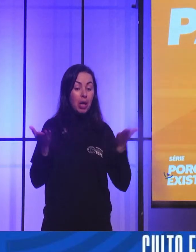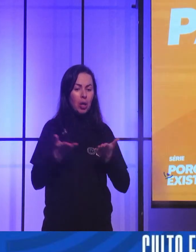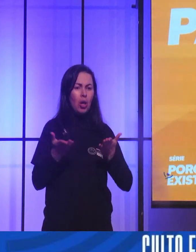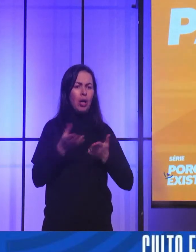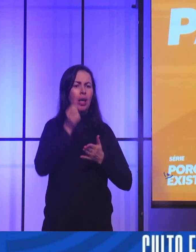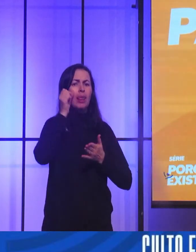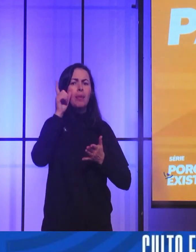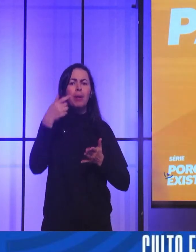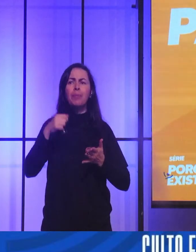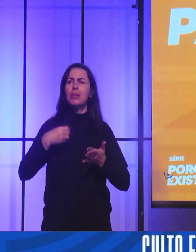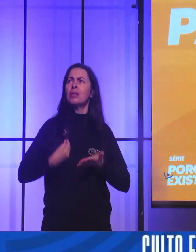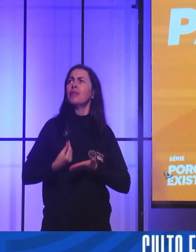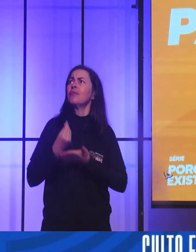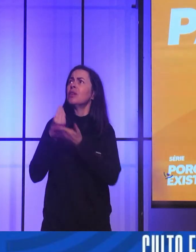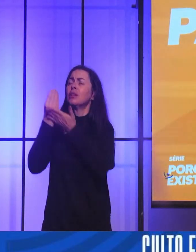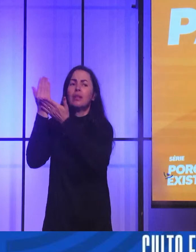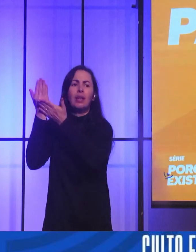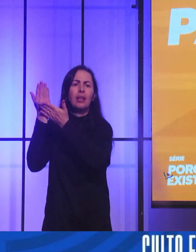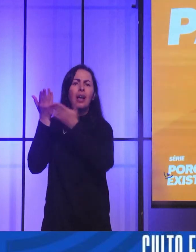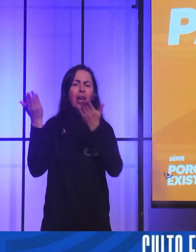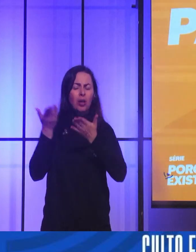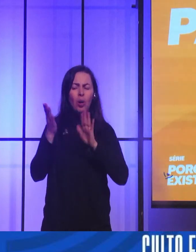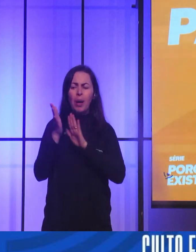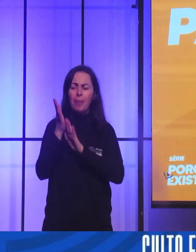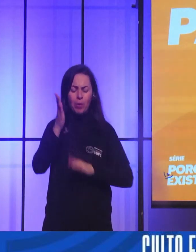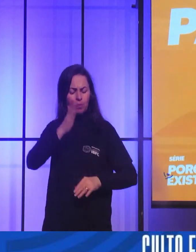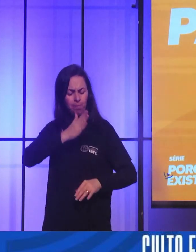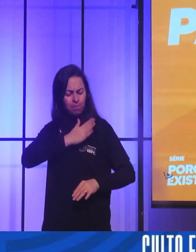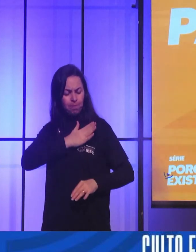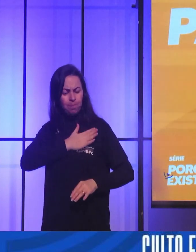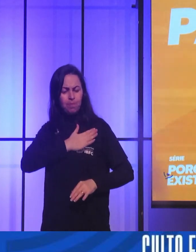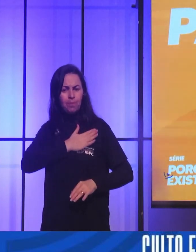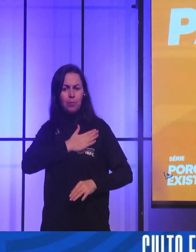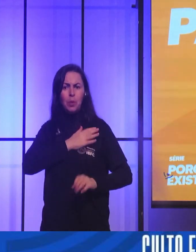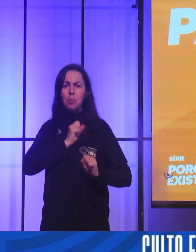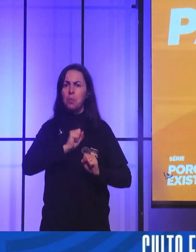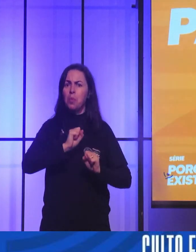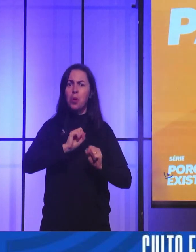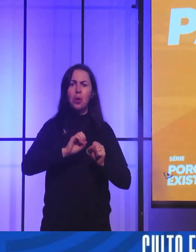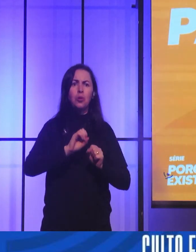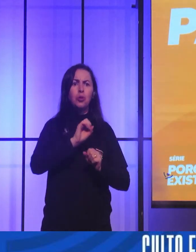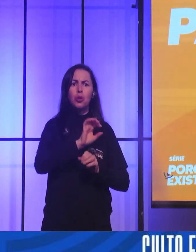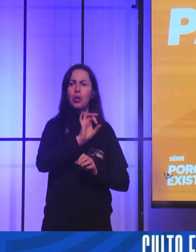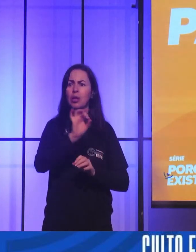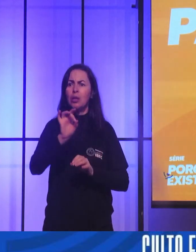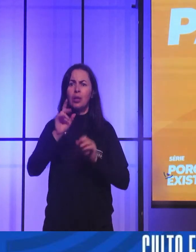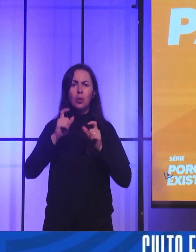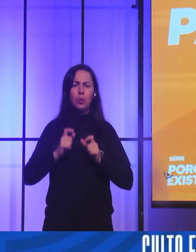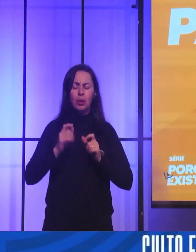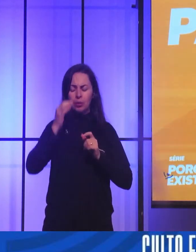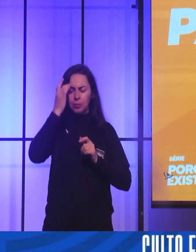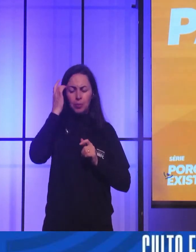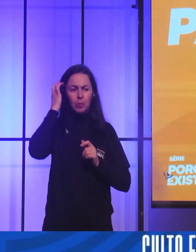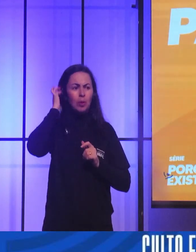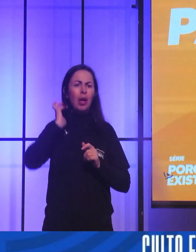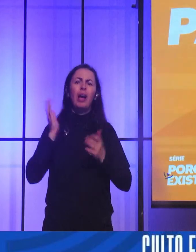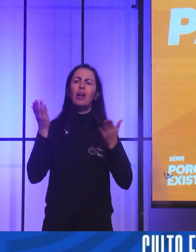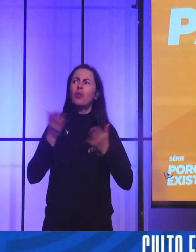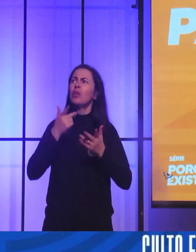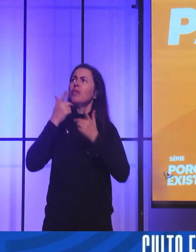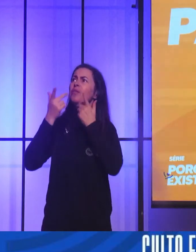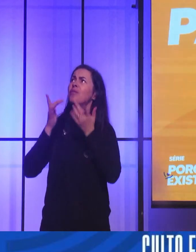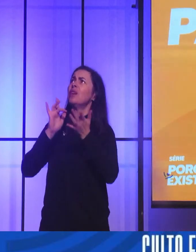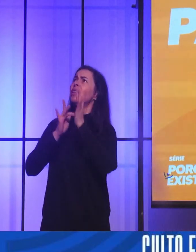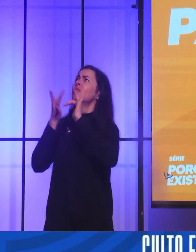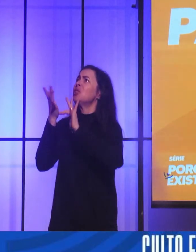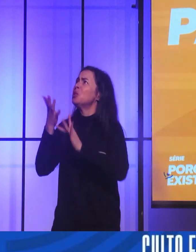Jesus, eu convido você a colocar a sua mão sobre o seu peito onde você está. E diga: Senhor, eu preciso que Tu me salve. Eu quero poder ter